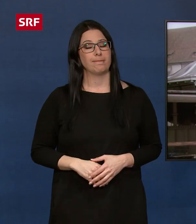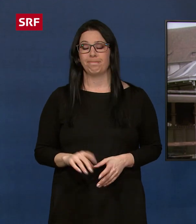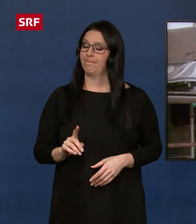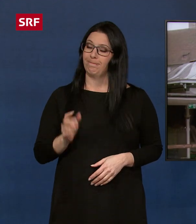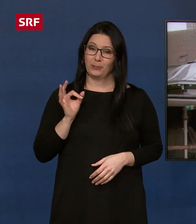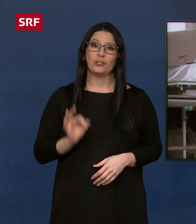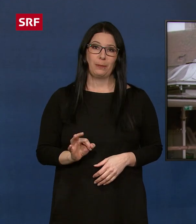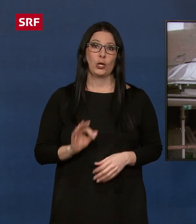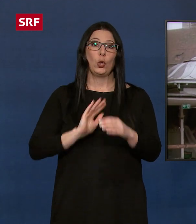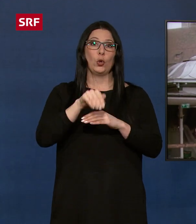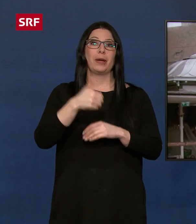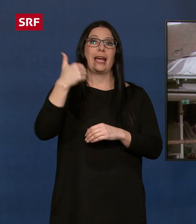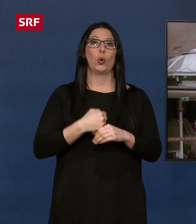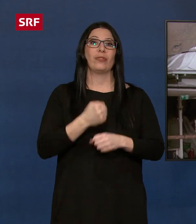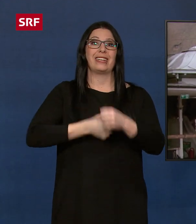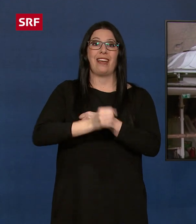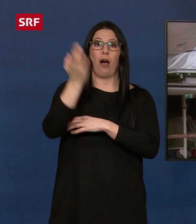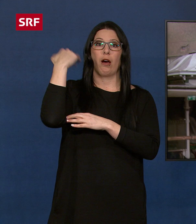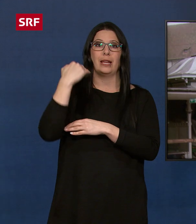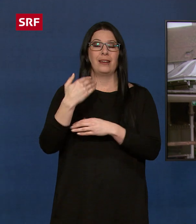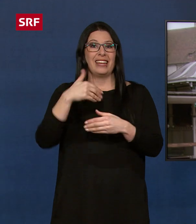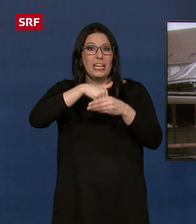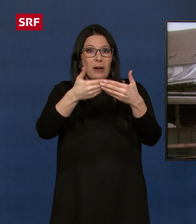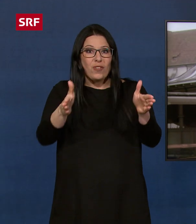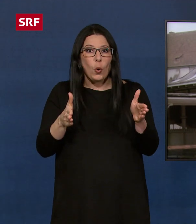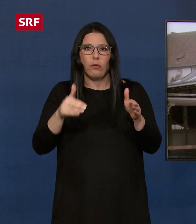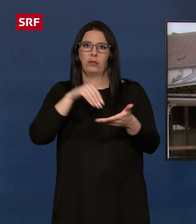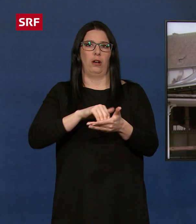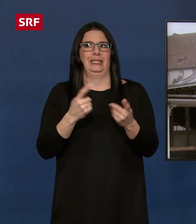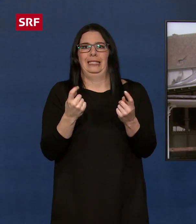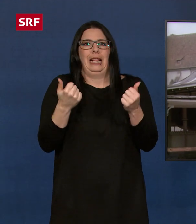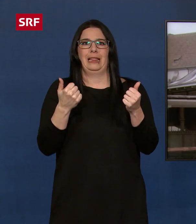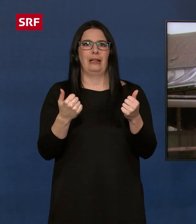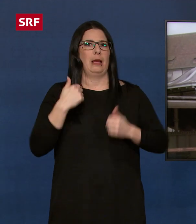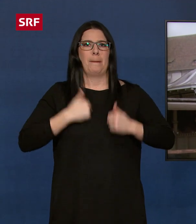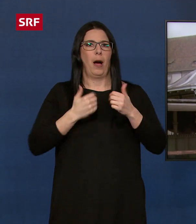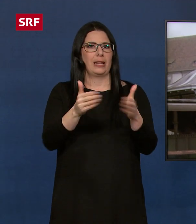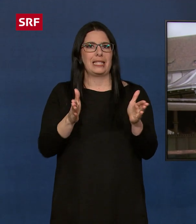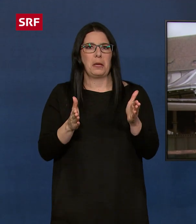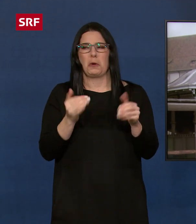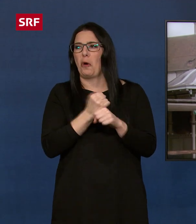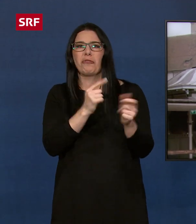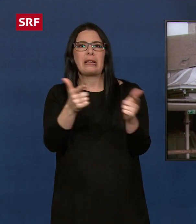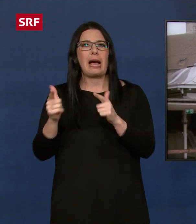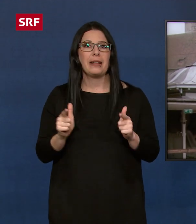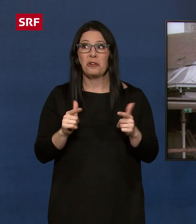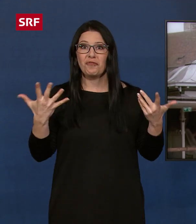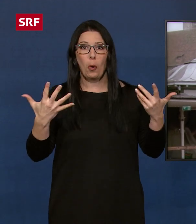Jahren gab es noch kaum Badezimmer in den Wohnungen. Das heisst, wo konnte man sich waschen.